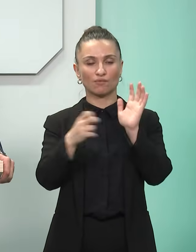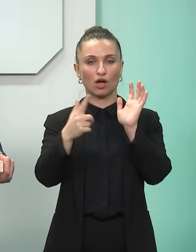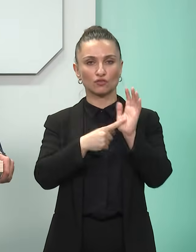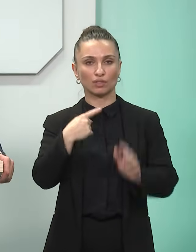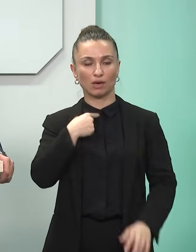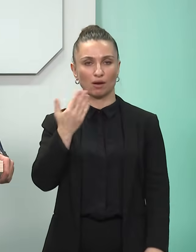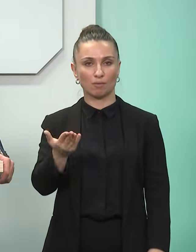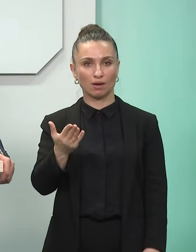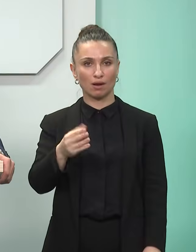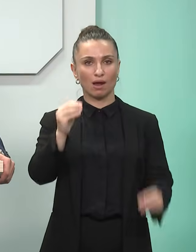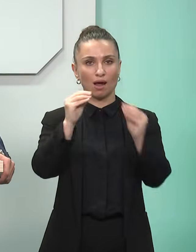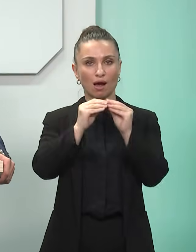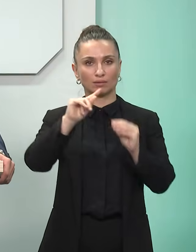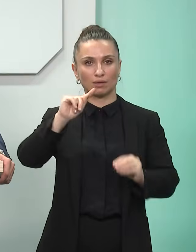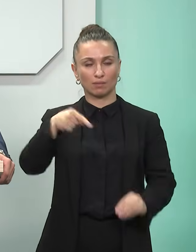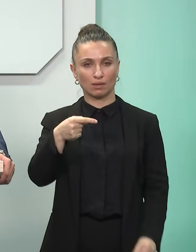29807 ხმა